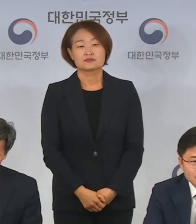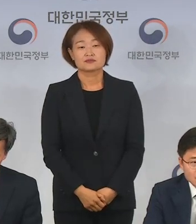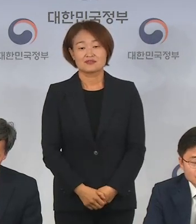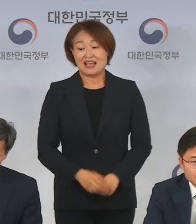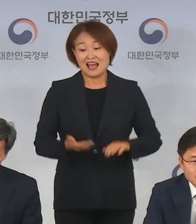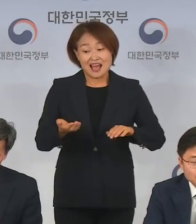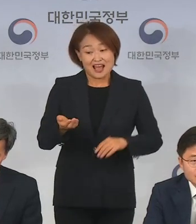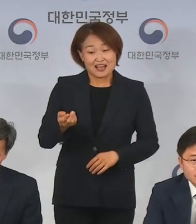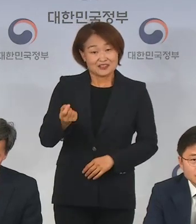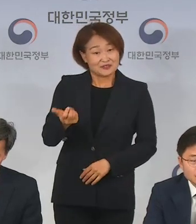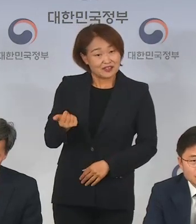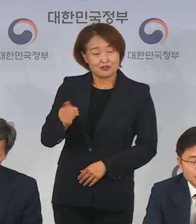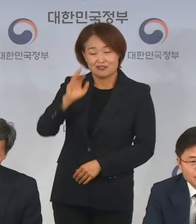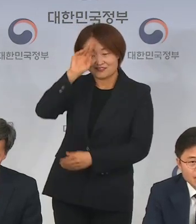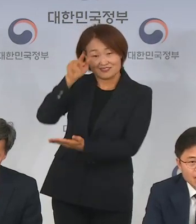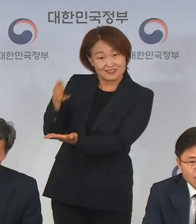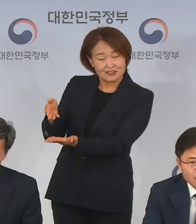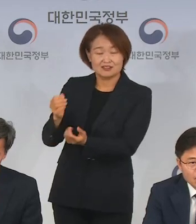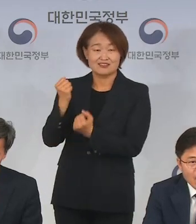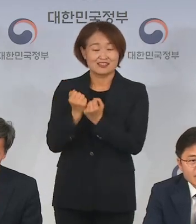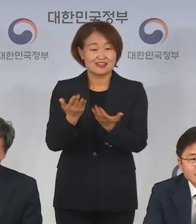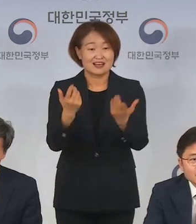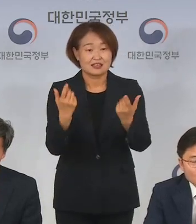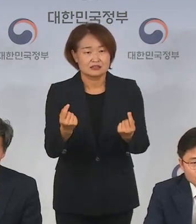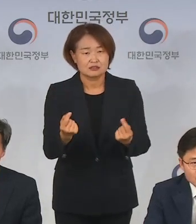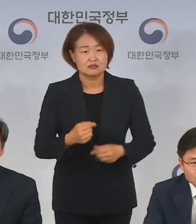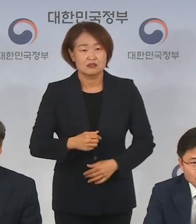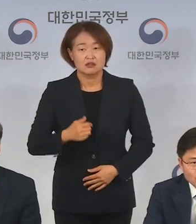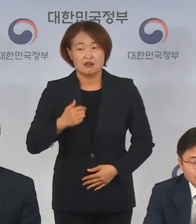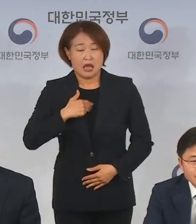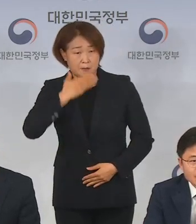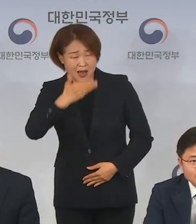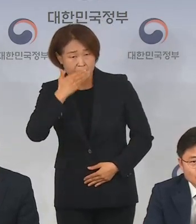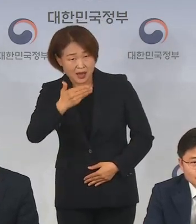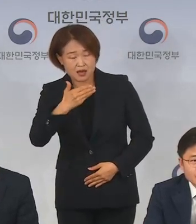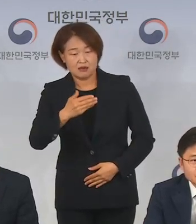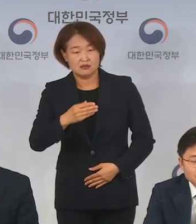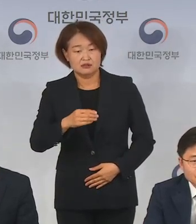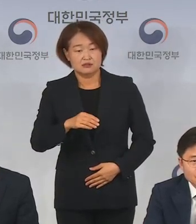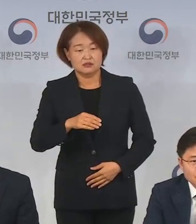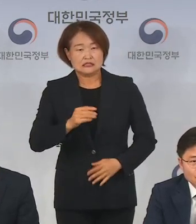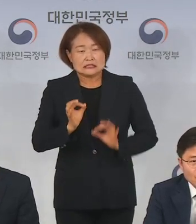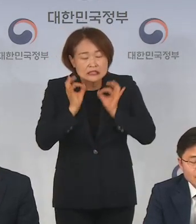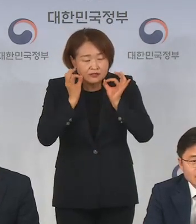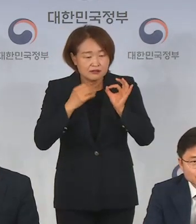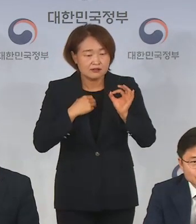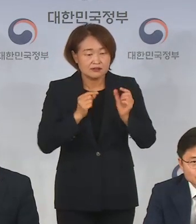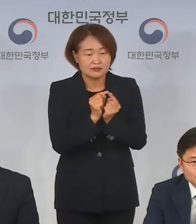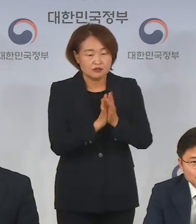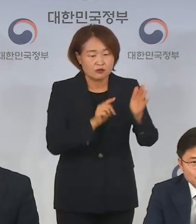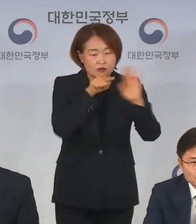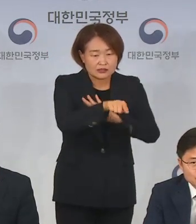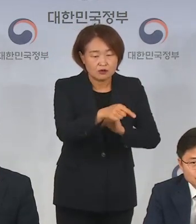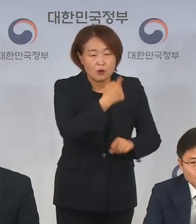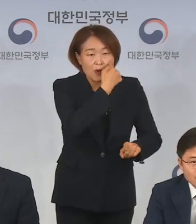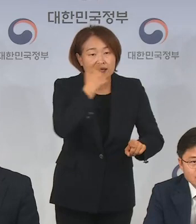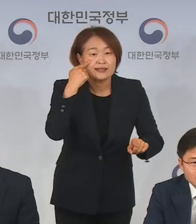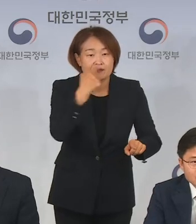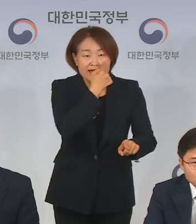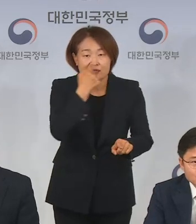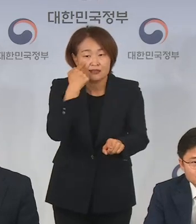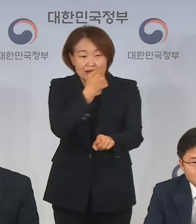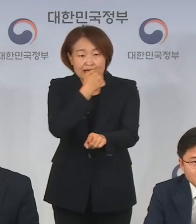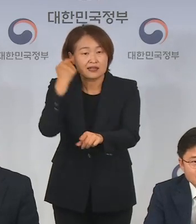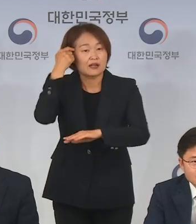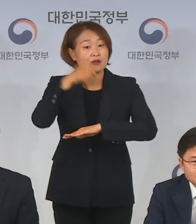박구현 차장님께서 말씀하신 것처럼 가능한 범위에서 현장에 접근해서 확인할 수 있는 부분을